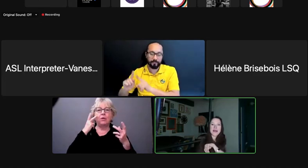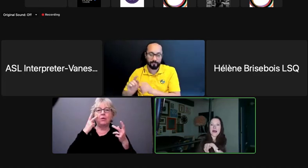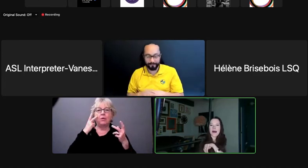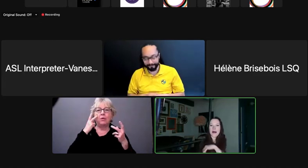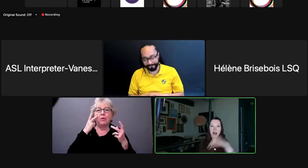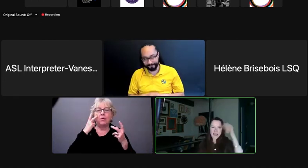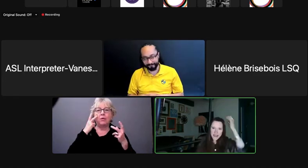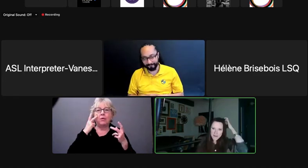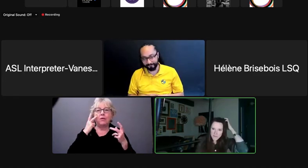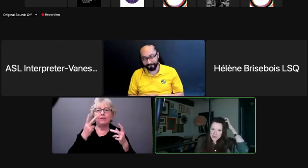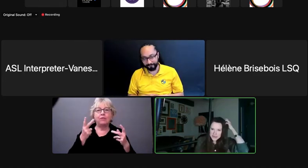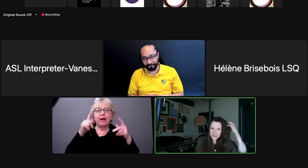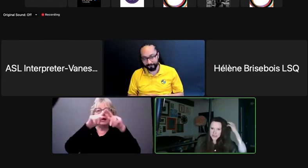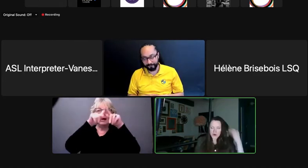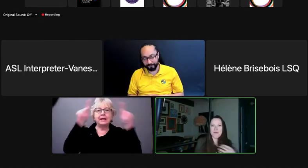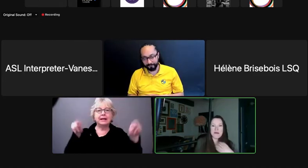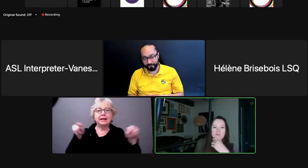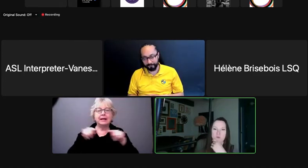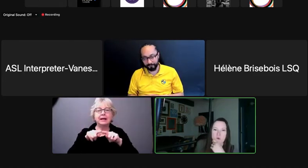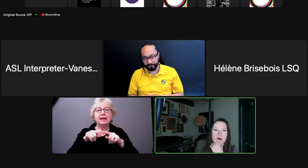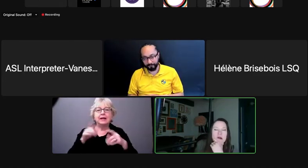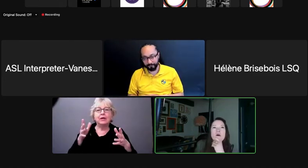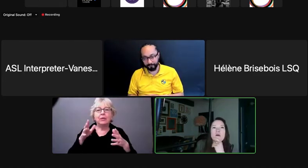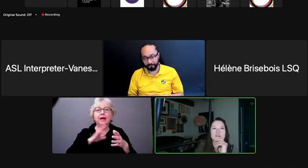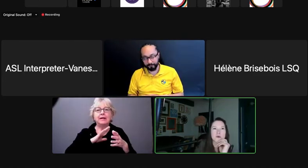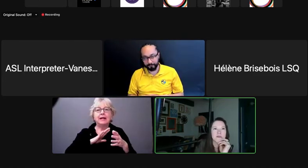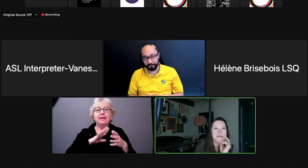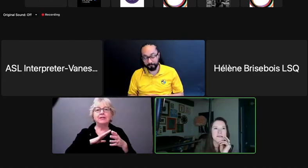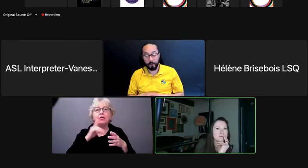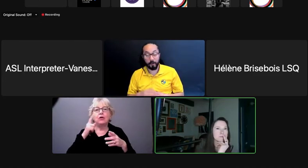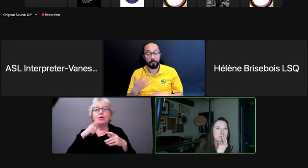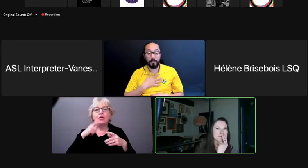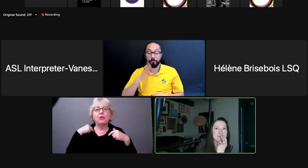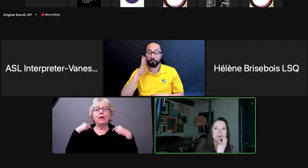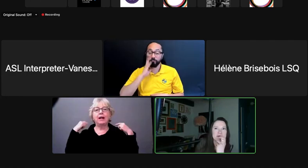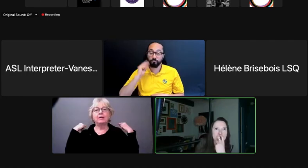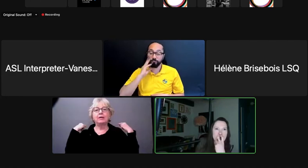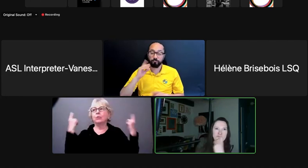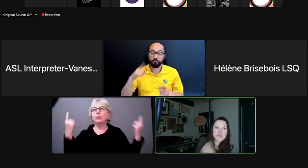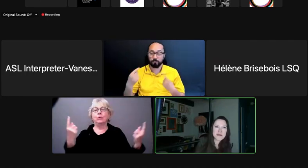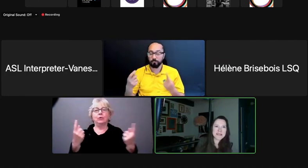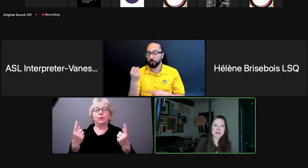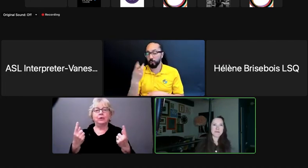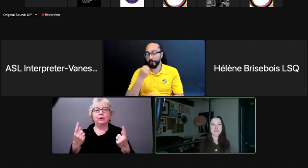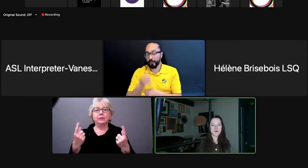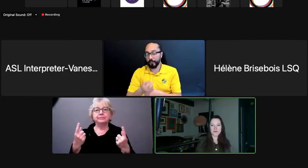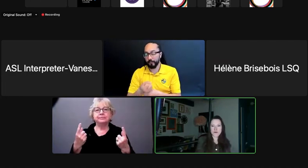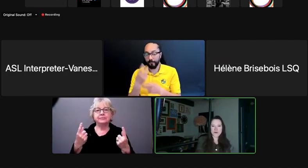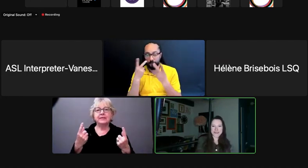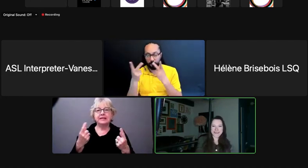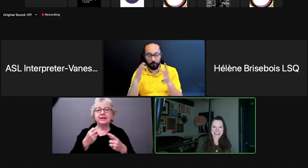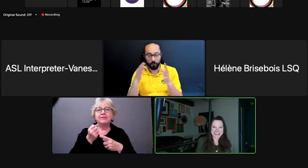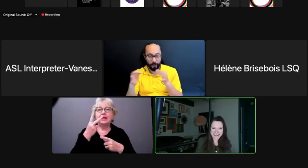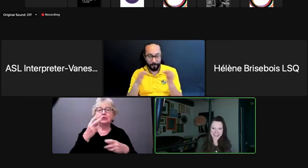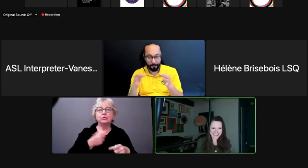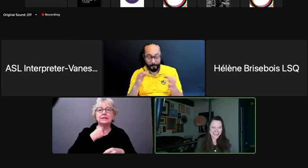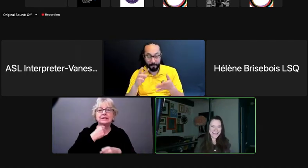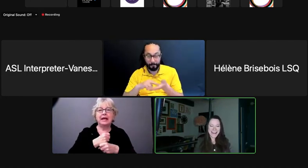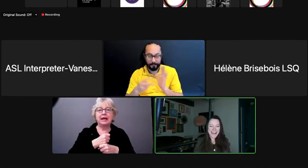à l'écran ce qui m'entoure. Alors, ça fait en fait 12 ans que je suis